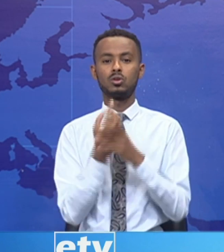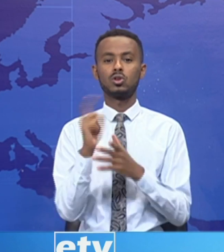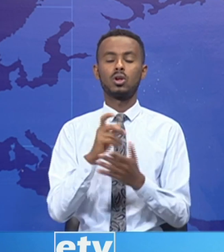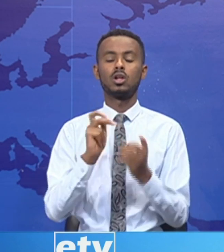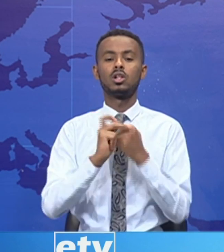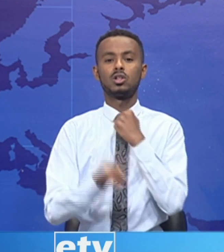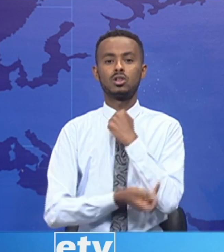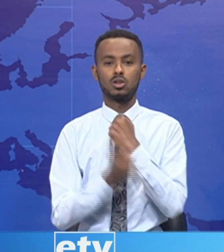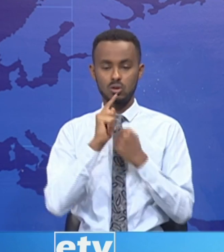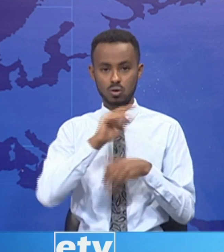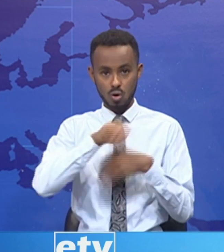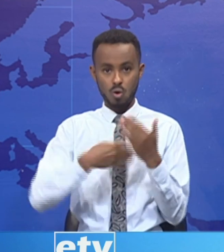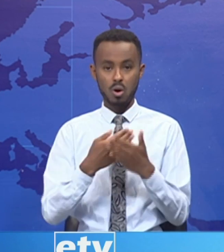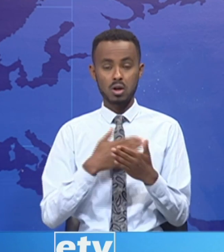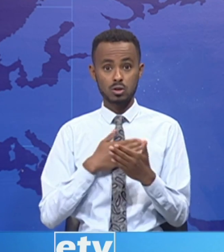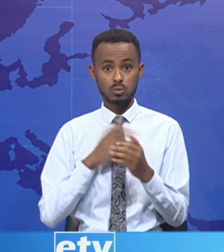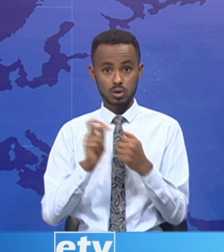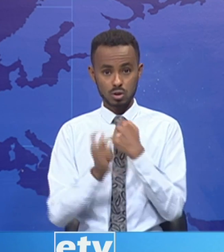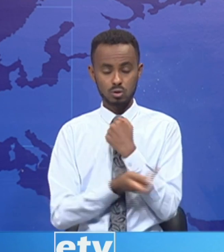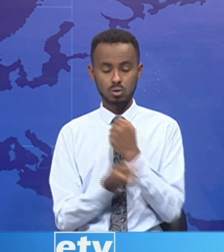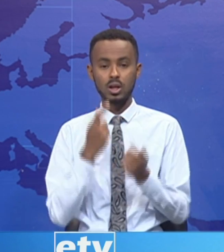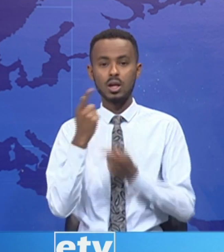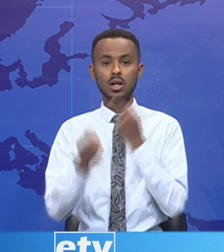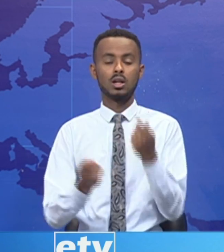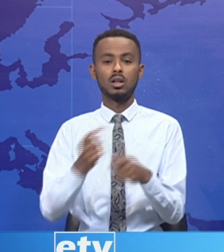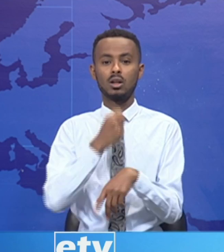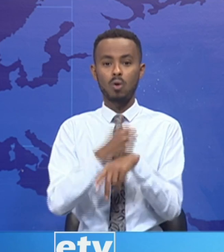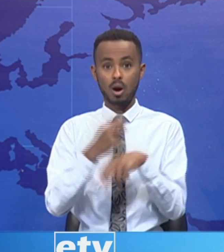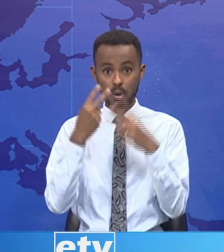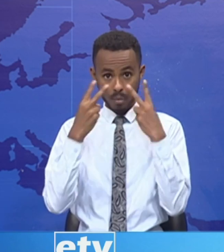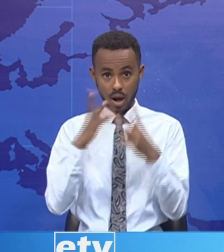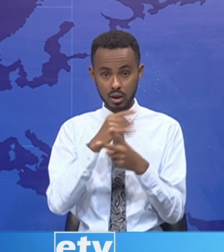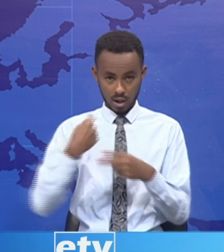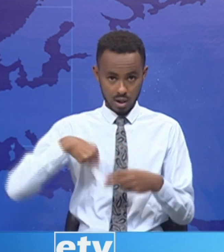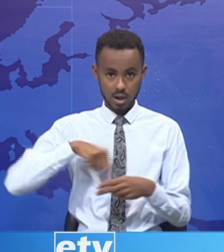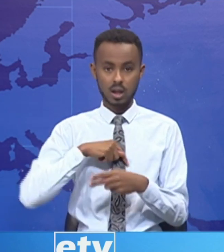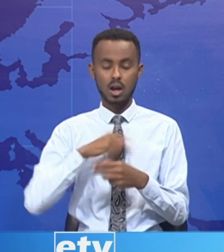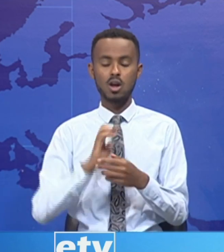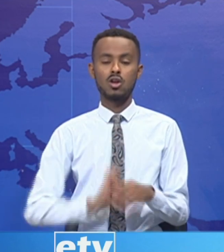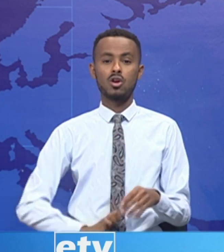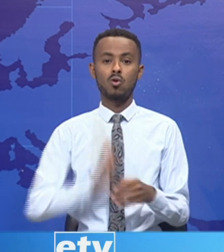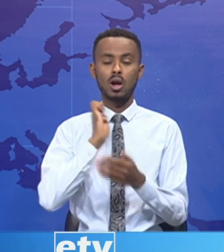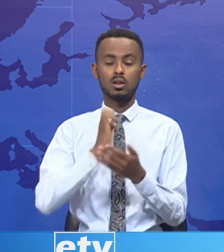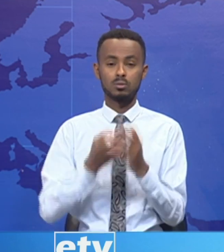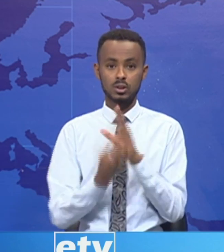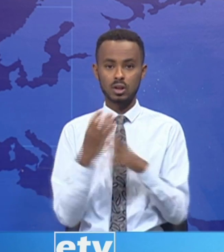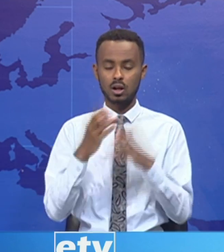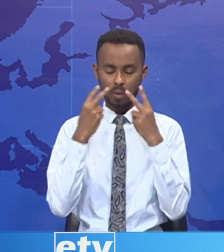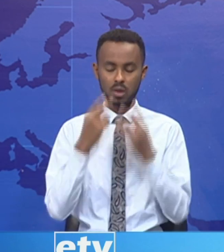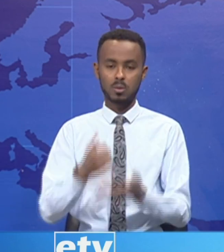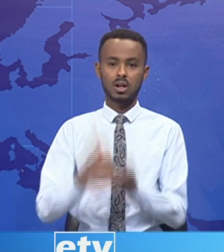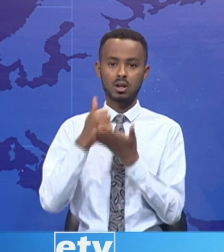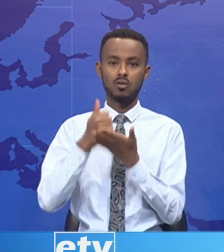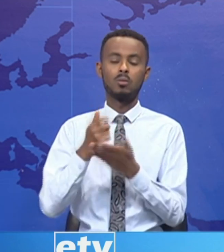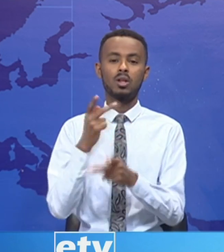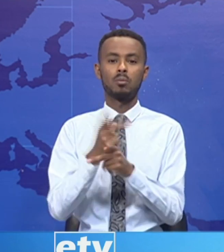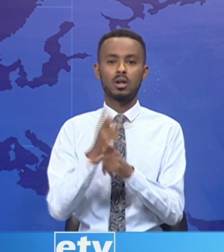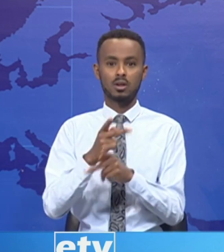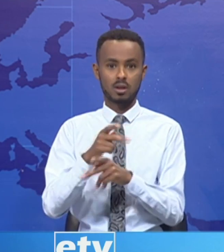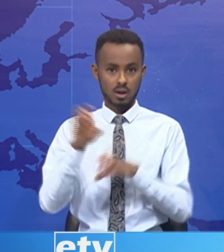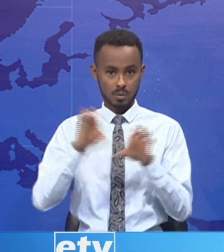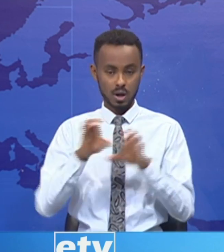ነው። ሁላችንም ኩባንያውን እንደ ንግድ ተቋም ማየትና እንደኛ የኩራት ምንጭ አድርገን በማየት መደገፍ ማገዝ